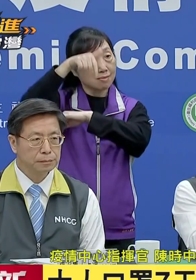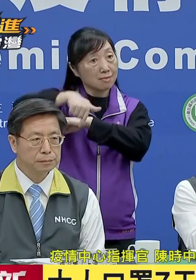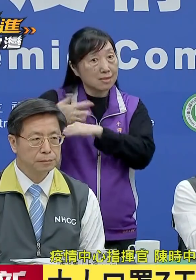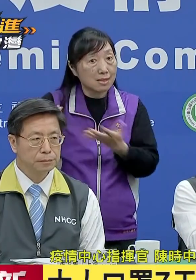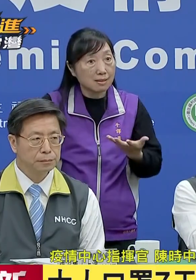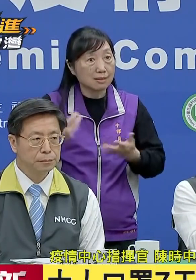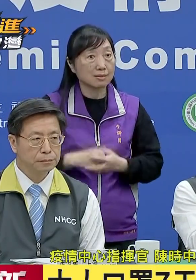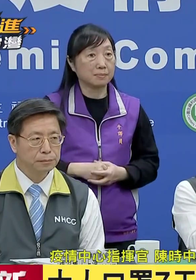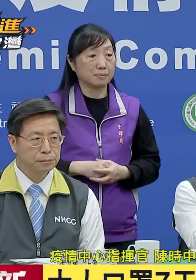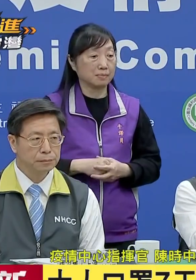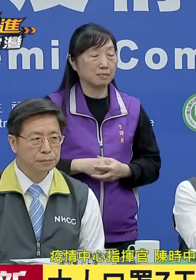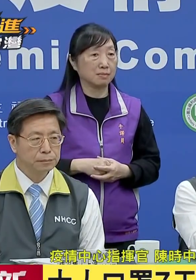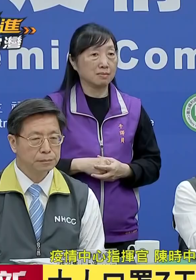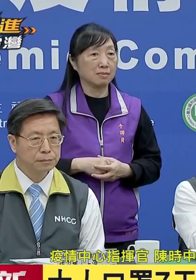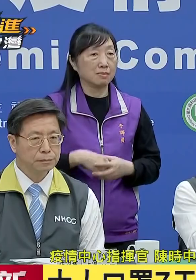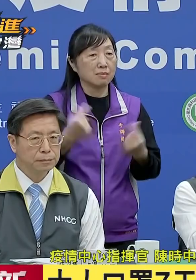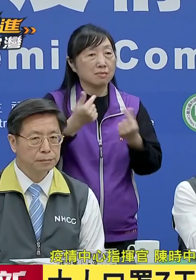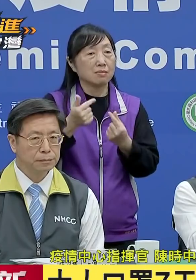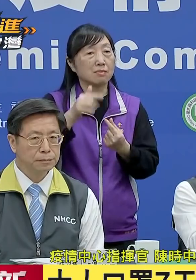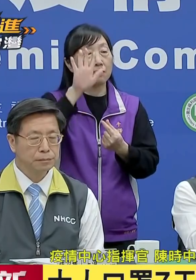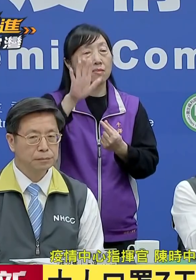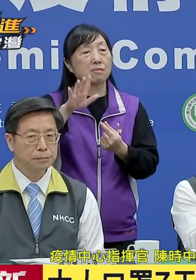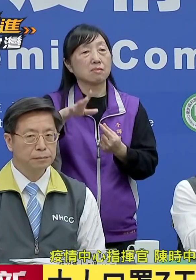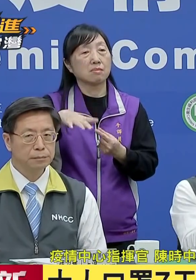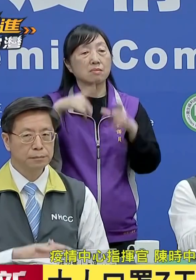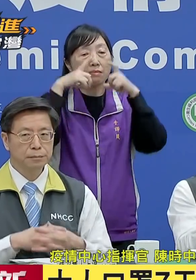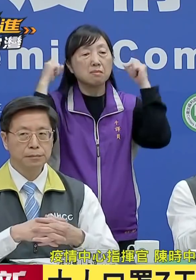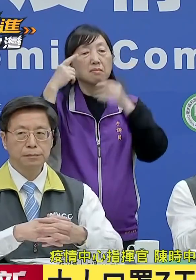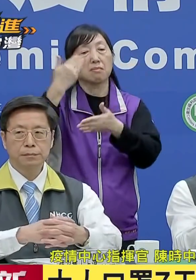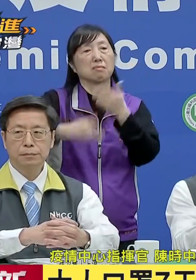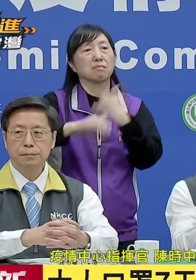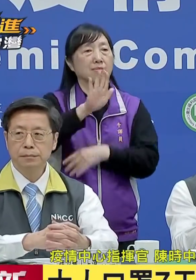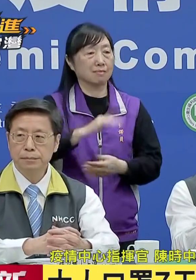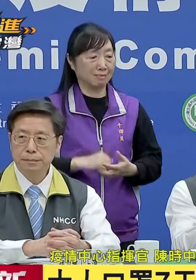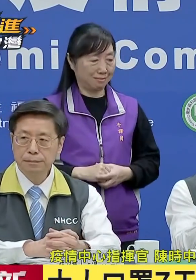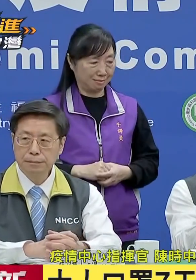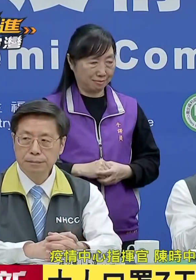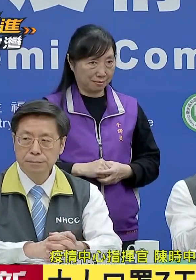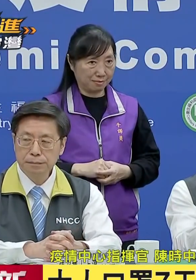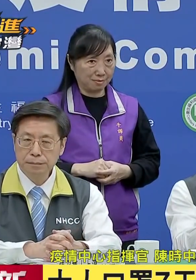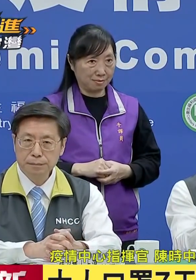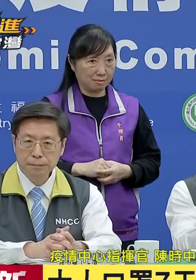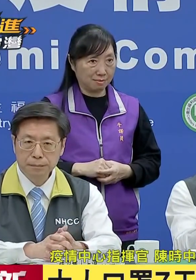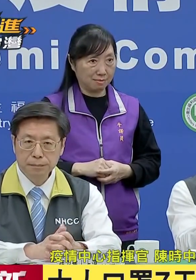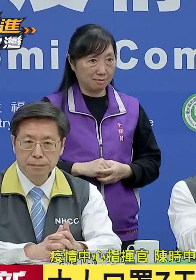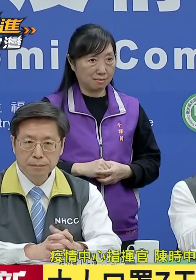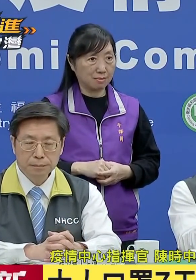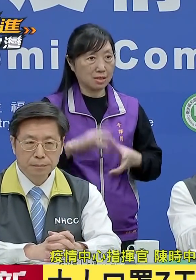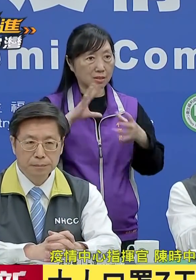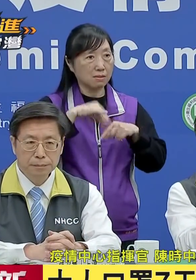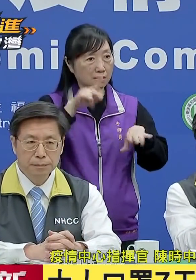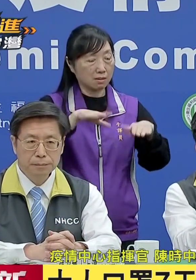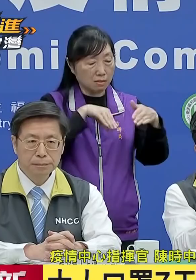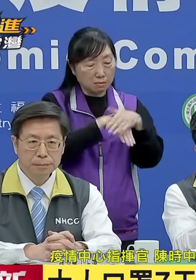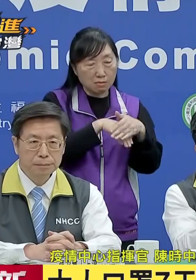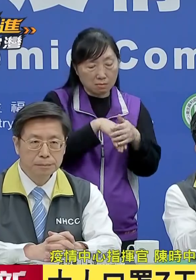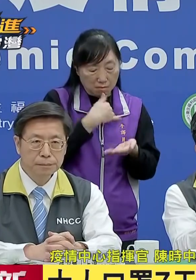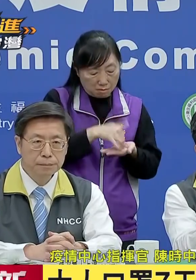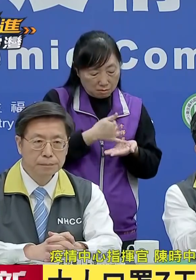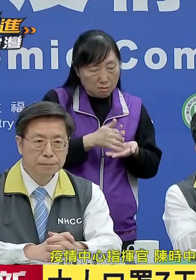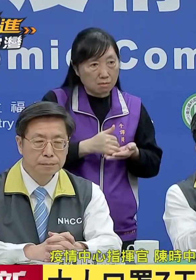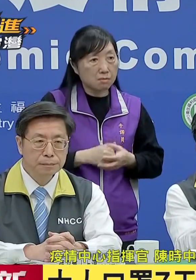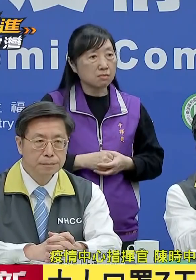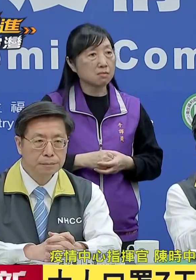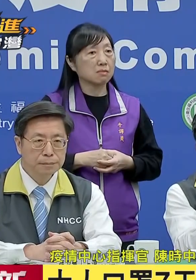地区好，那反而就有一些相对的剩下。好，所以我们看起来大概现在在库存经过这样一段时